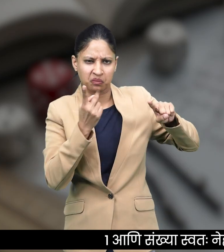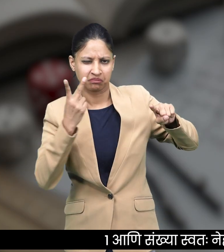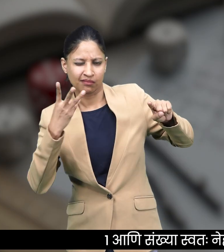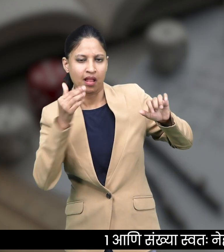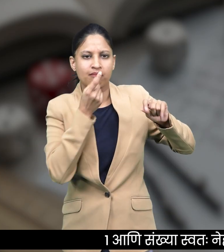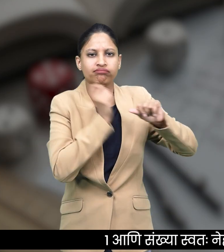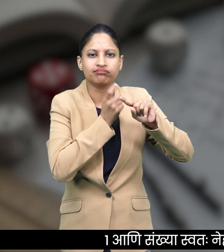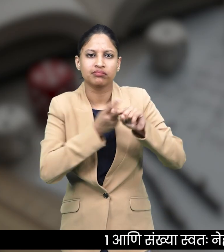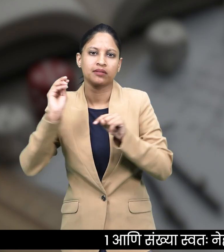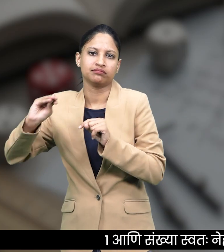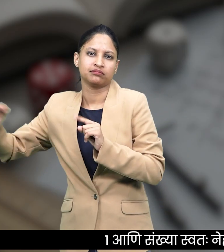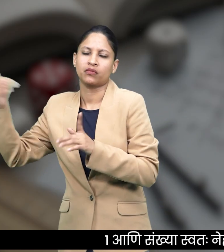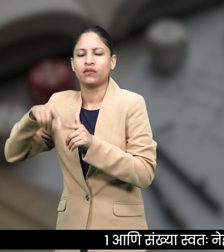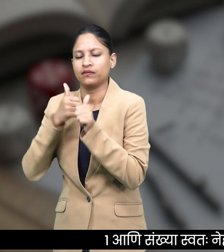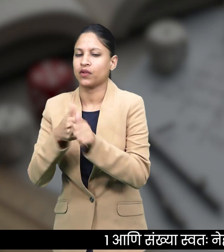अनुसरण करते.